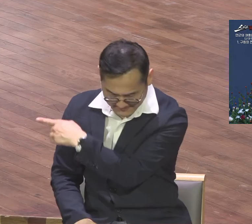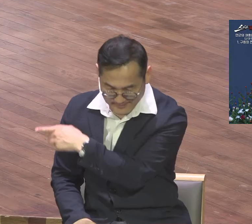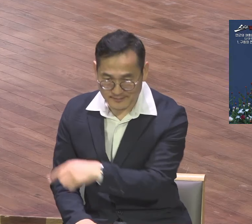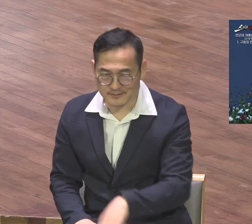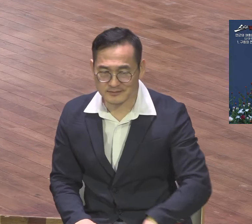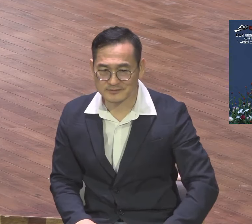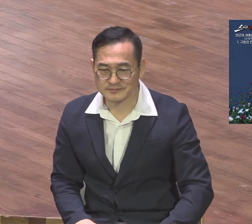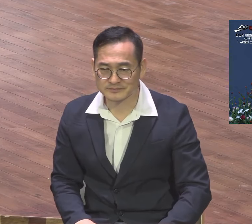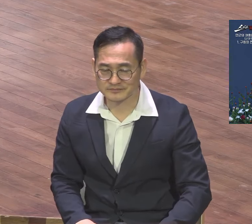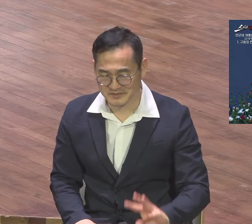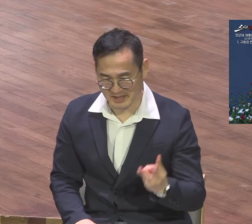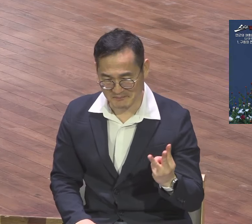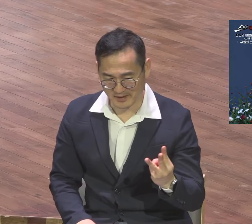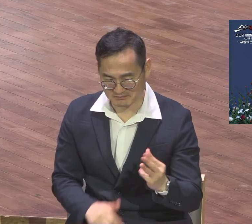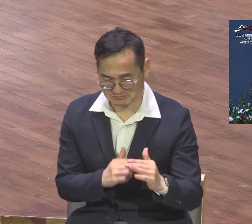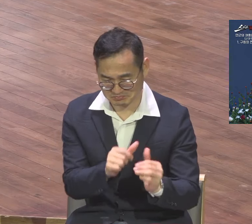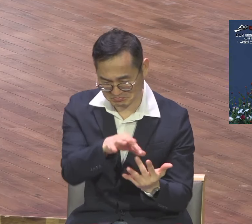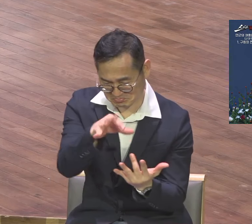다 벗겨주었습니다.